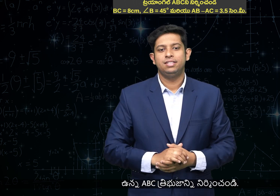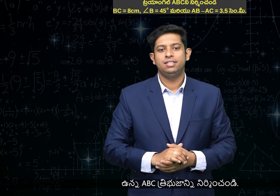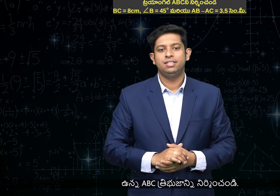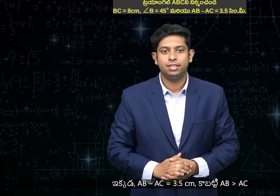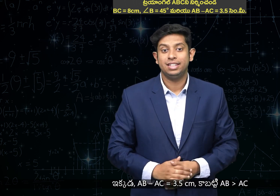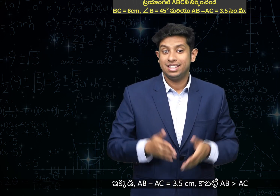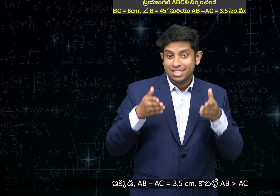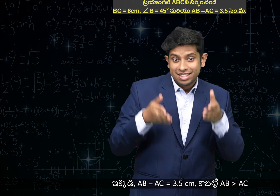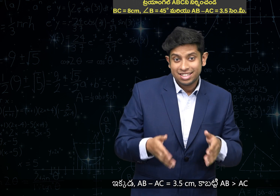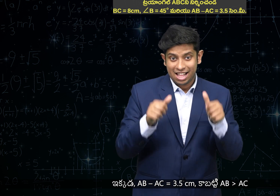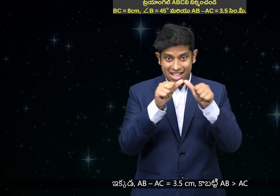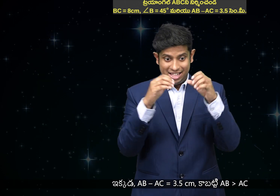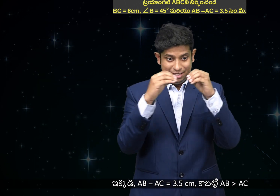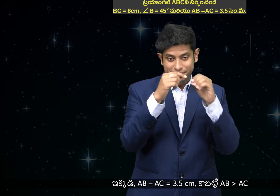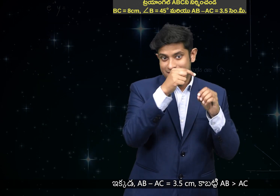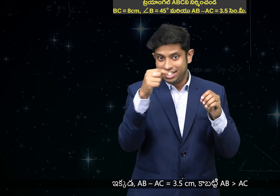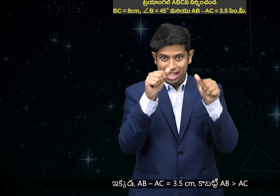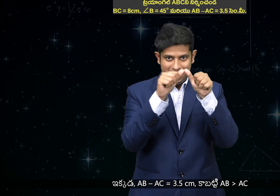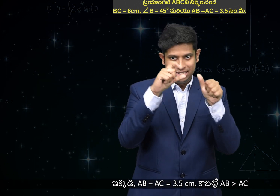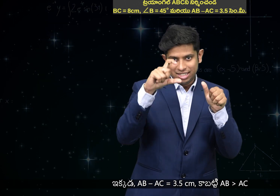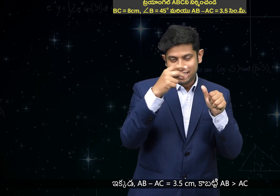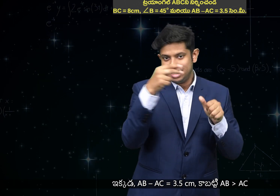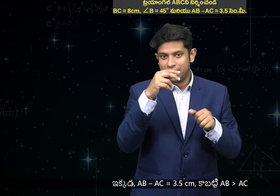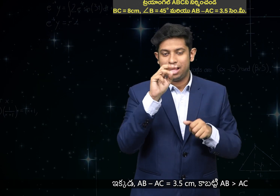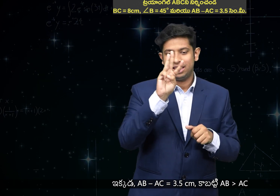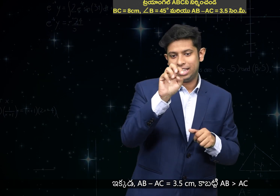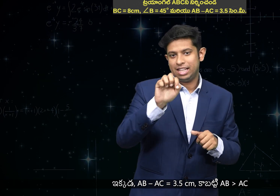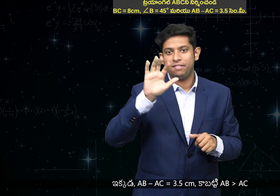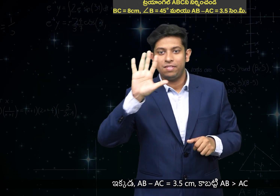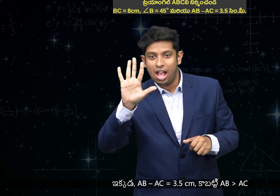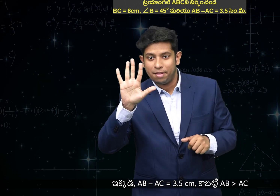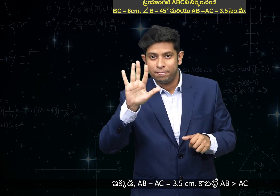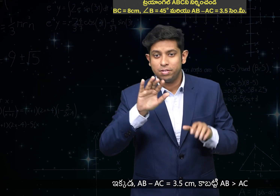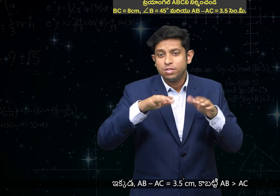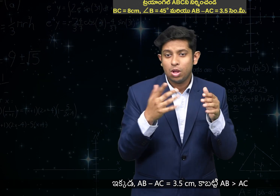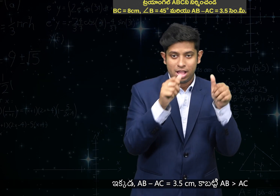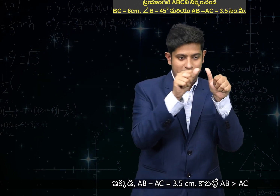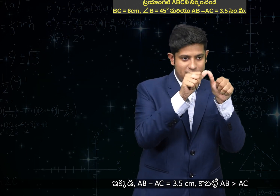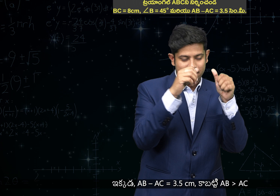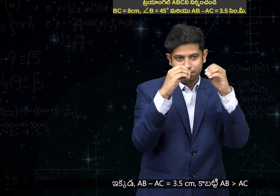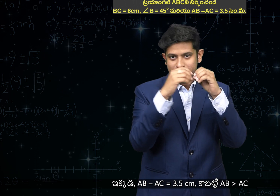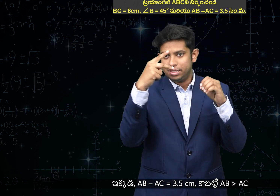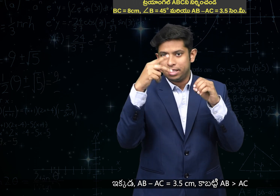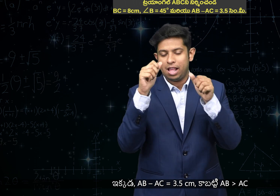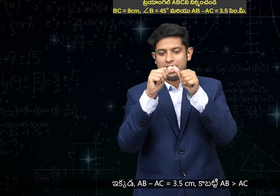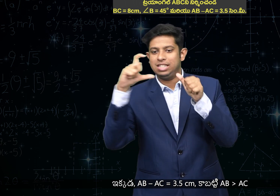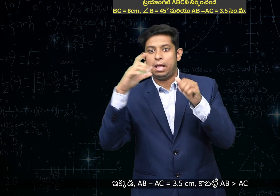నిర్మించండి. ఇక్కడ ఏబీ మైనస్ ఏసీ = 3.5 సెంటీమీటర్లు. కాబట్టి